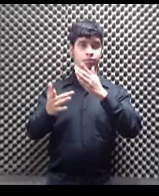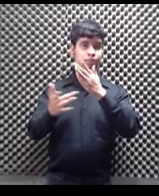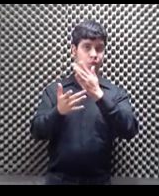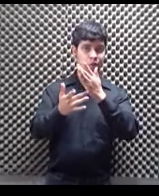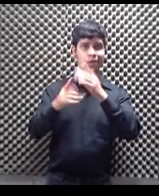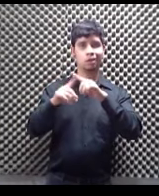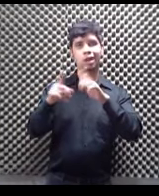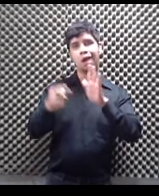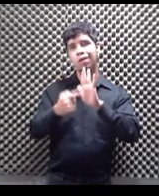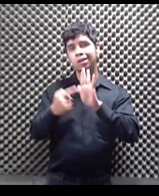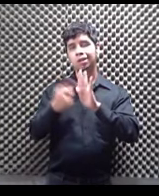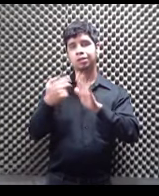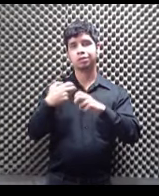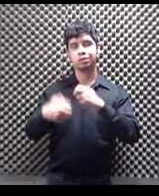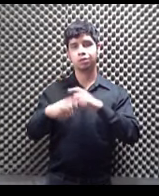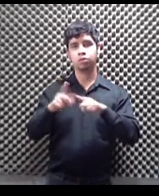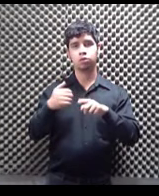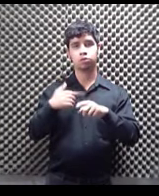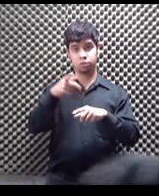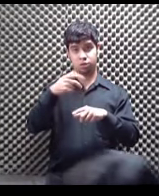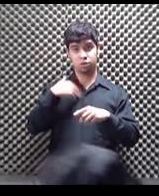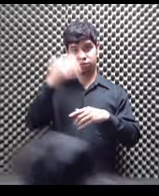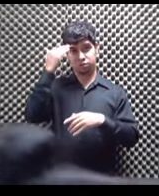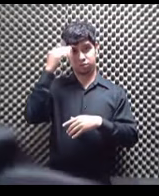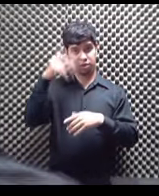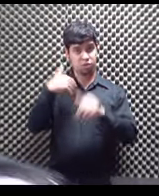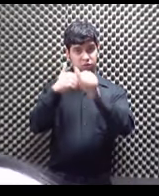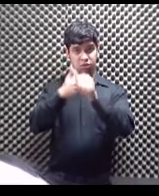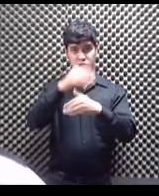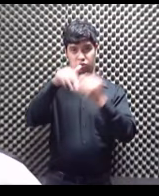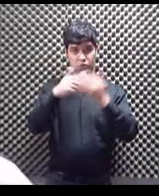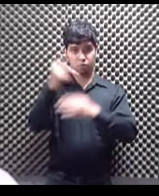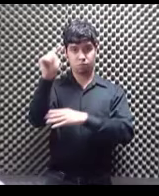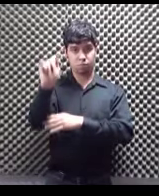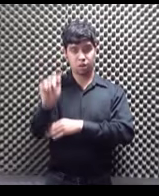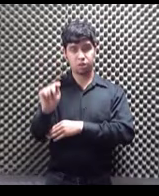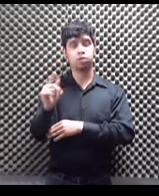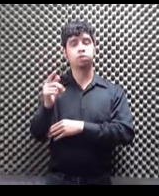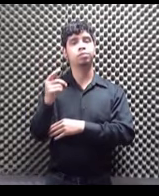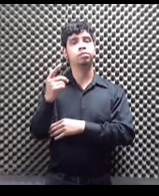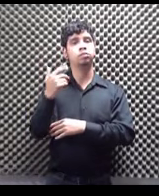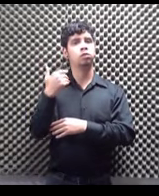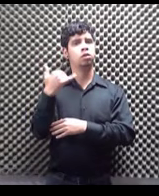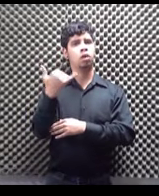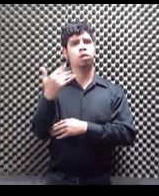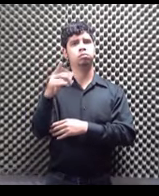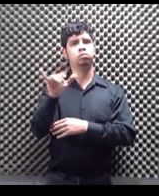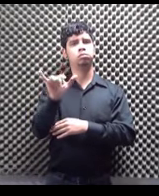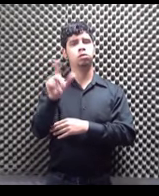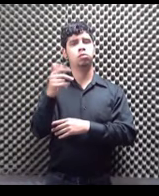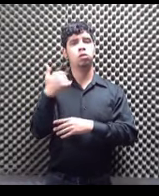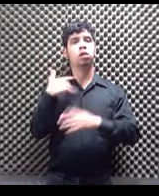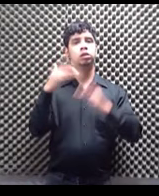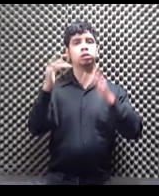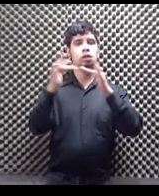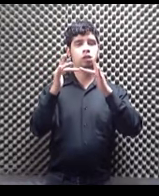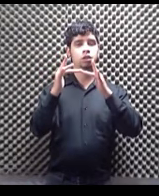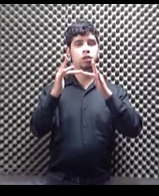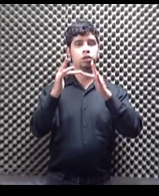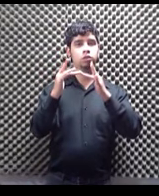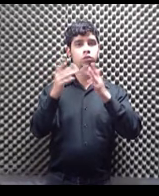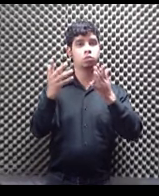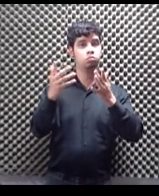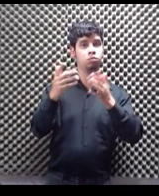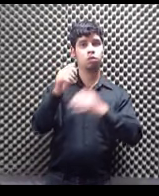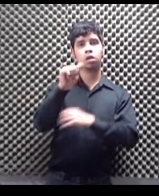un poquito. Ustedes lo saben porque ustedes nos siguen todos los martes a través también de, ¿verdad?, de las páginas de los portales de internet, que son